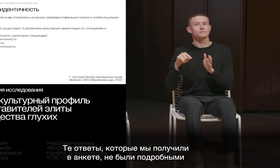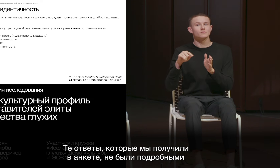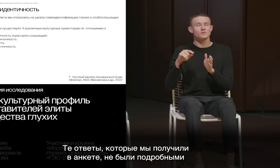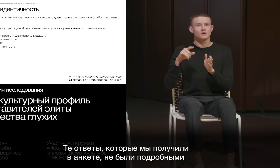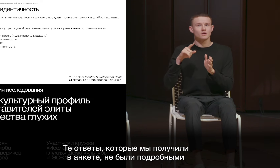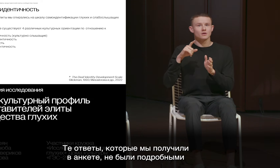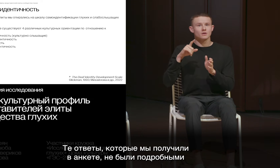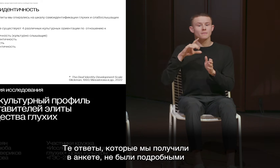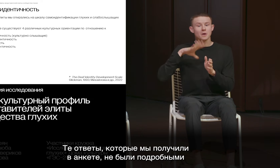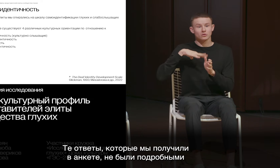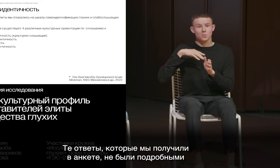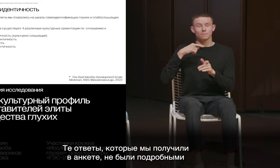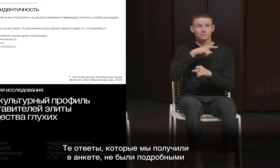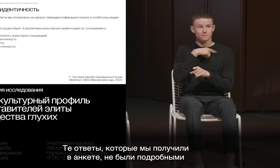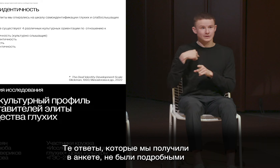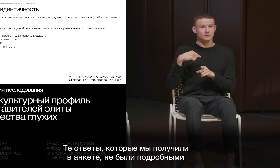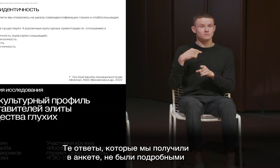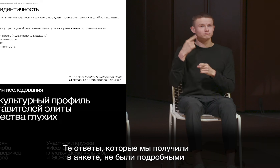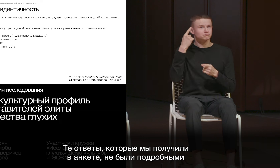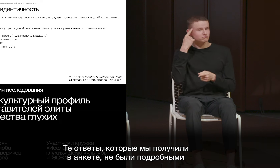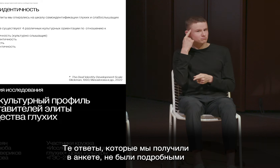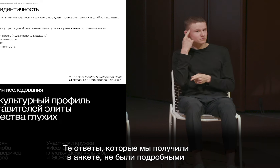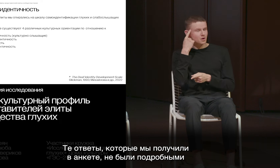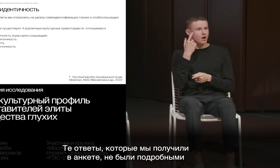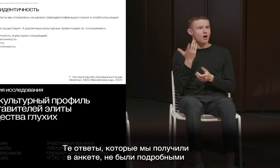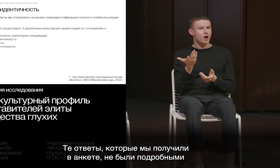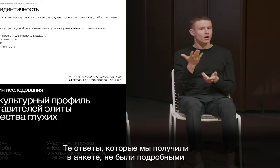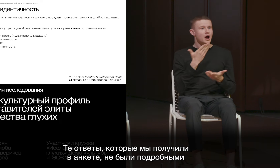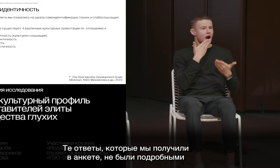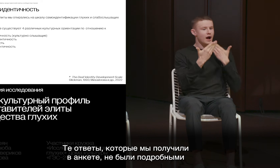18 человек, названных для определения элиты.